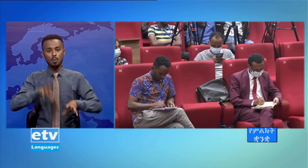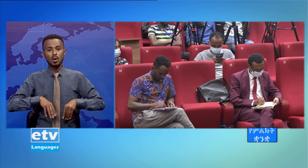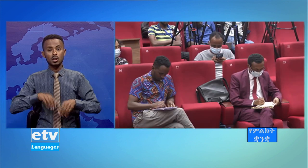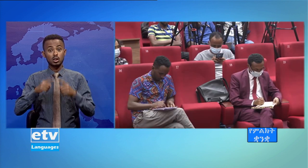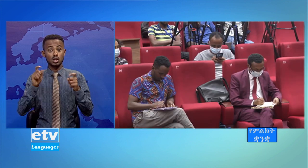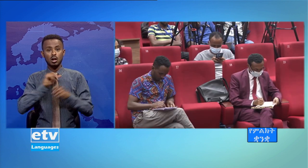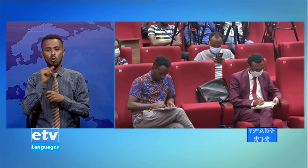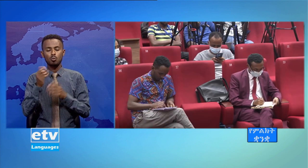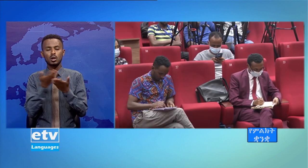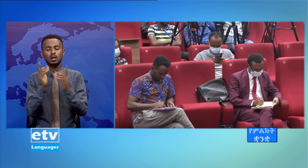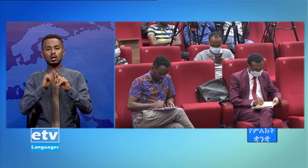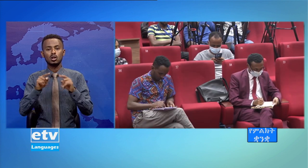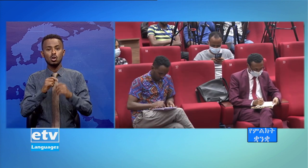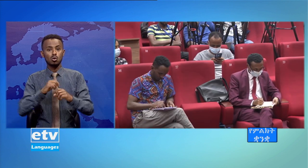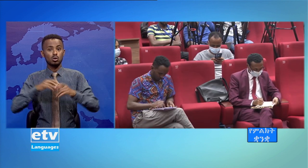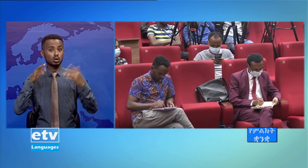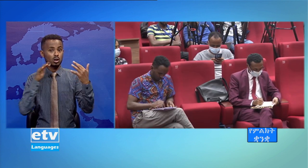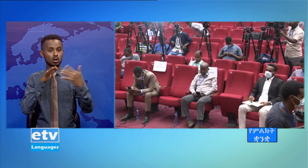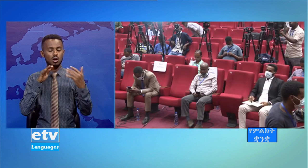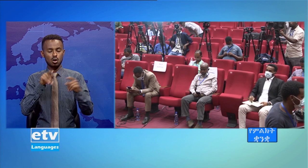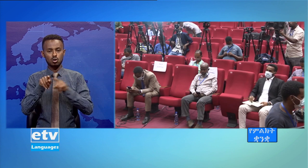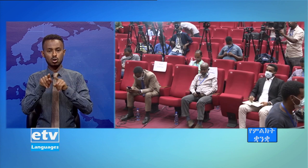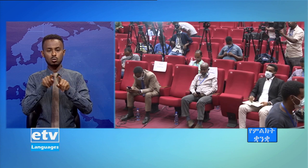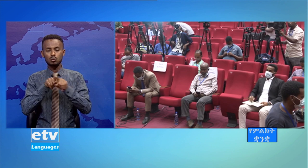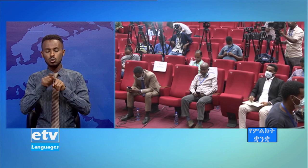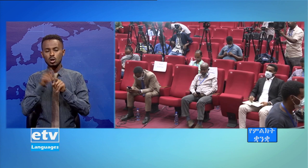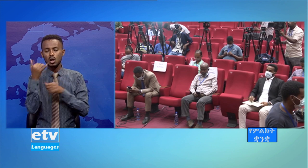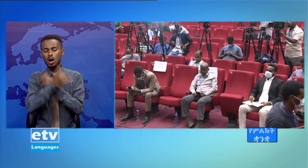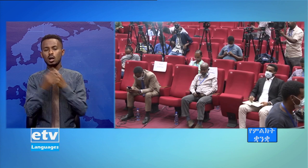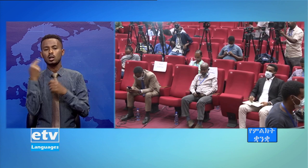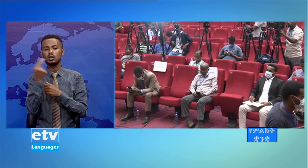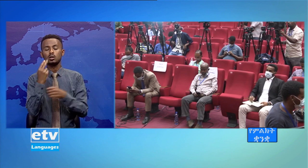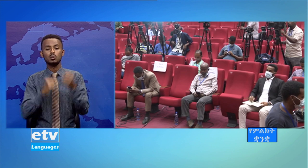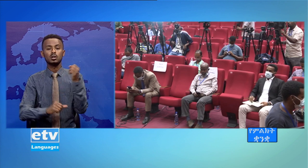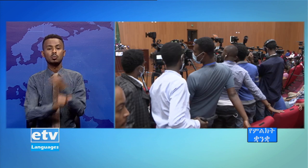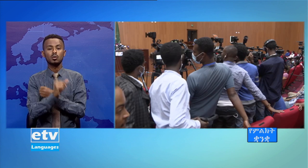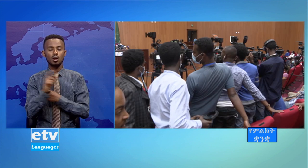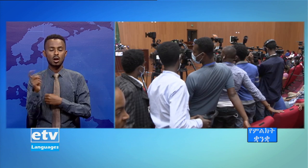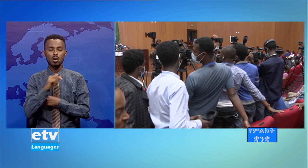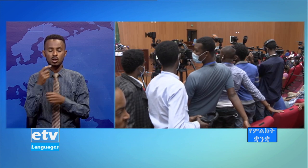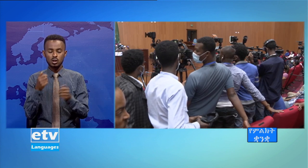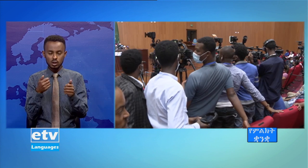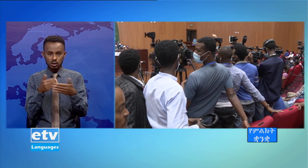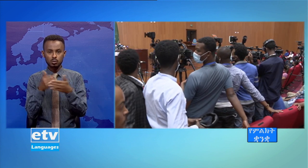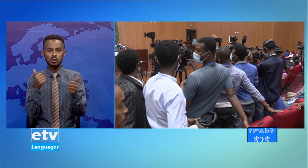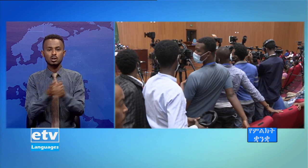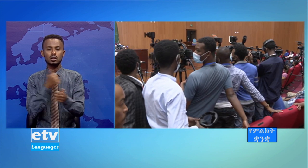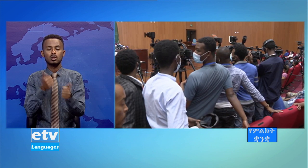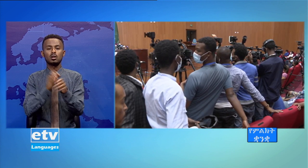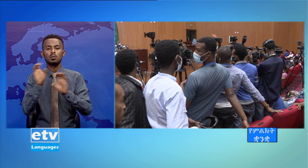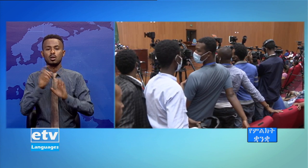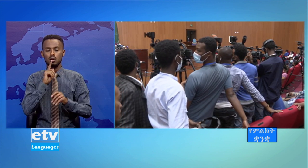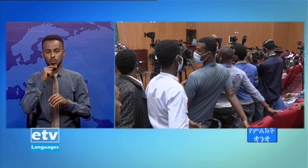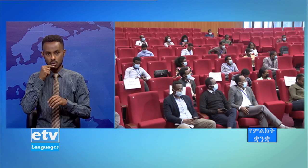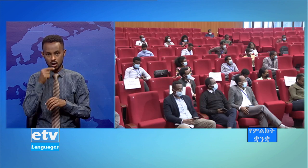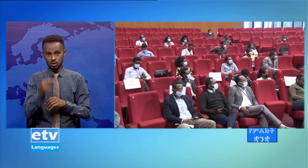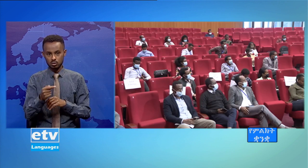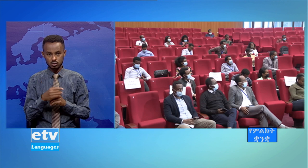ባትቃወምም ነገር ግን ወታደራዊ ልምምዱ የሀገርን ጥቅም የሚጎዳ እንዳይሆን የቅርብ ክትትል እንደሚደረግም ነው